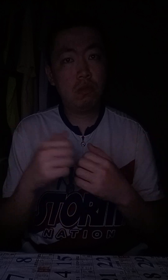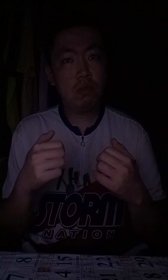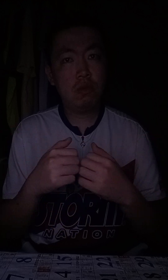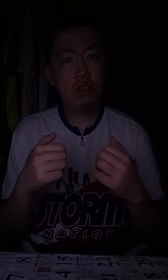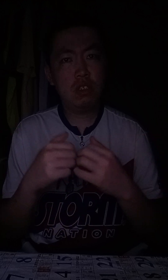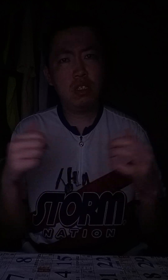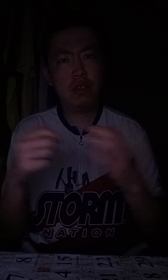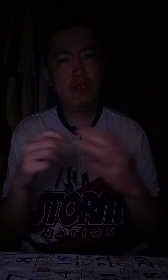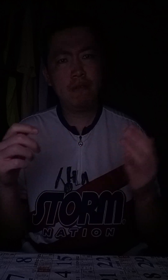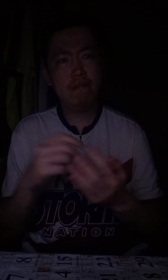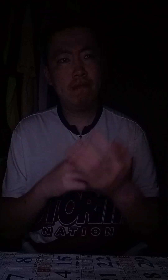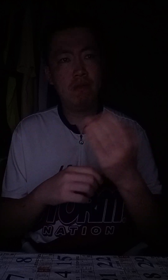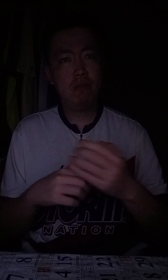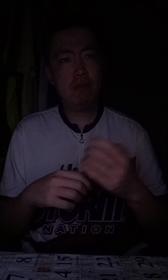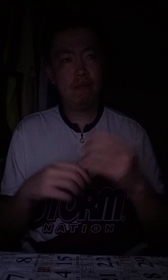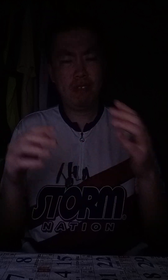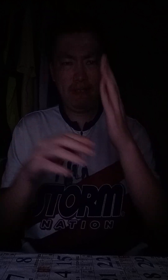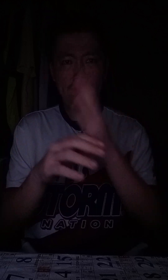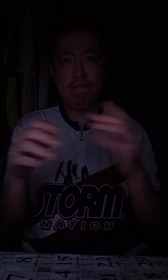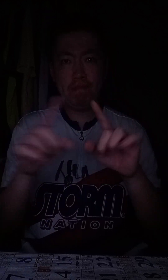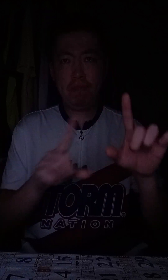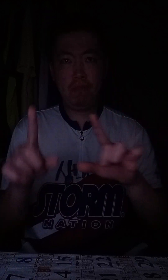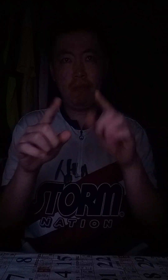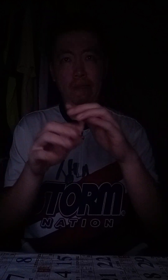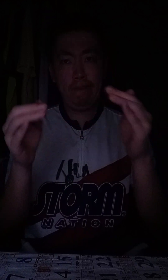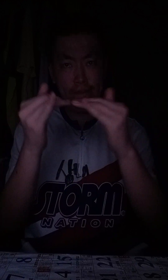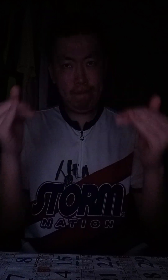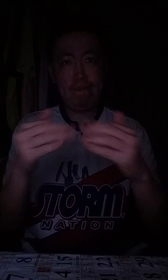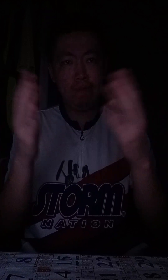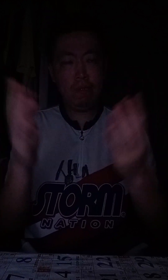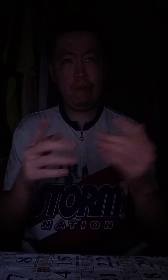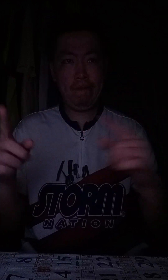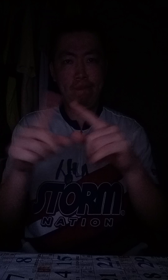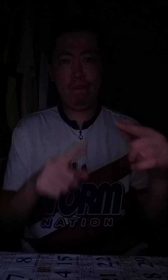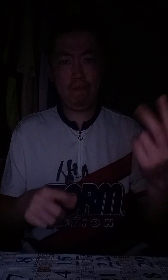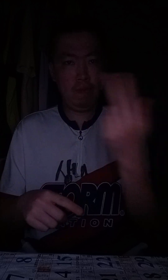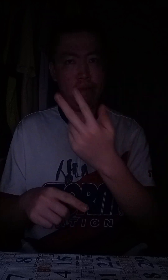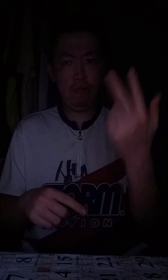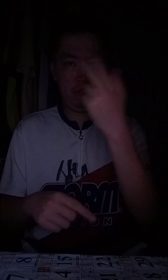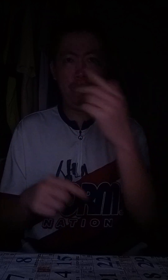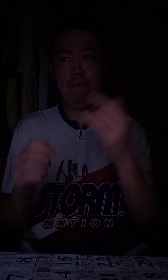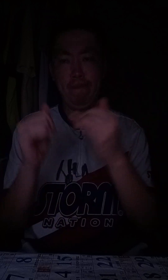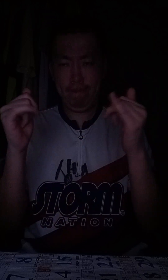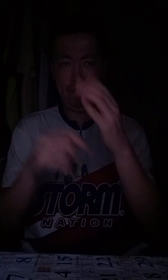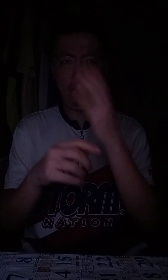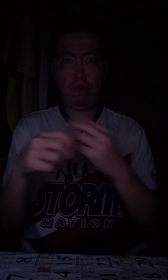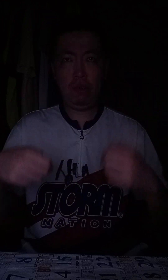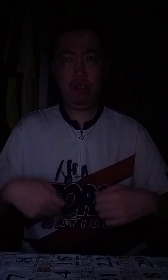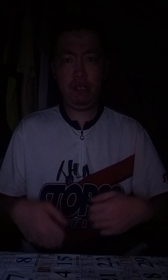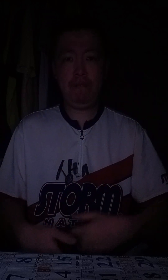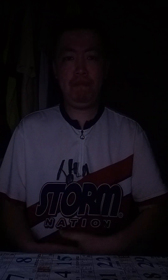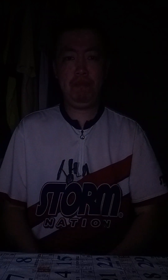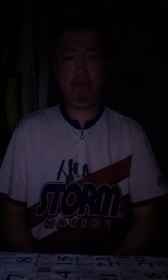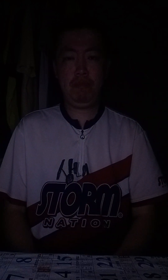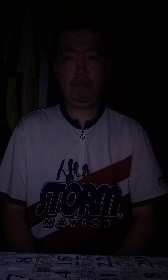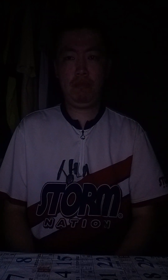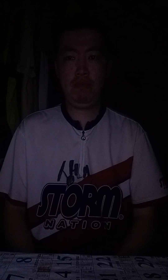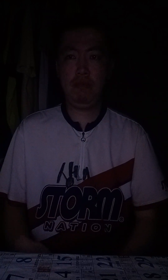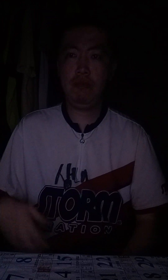국과수에 의뢰하고 파손된 블랙박스를 복원해 사고 원인을 분석할 예정입니다. KNN